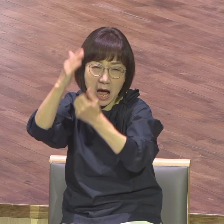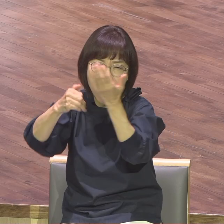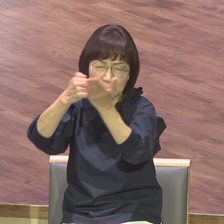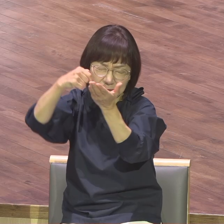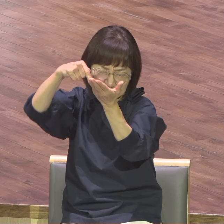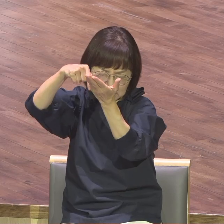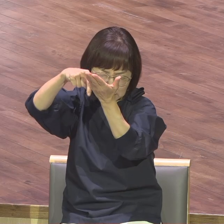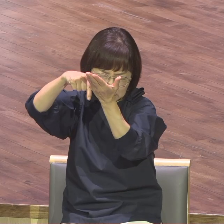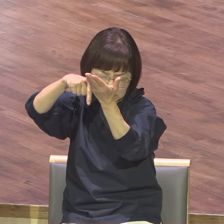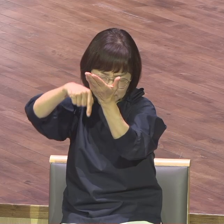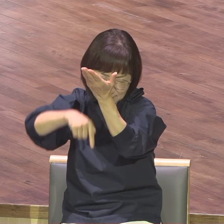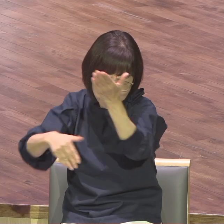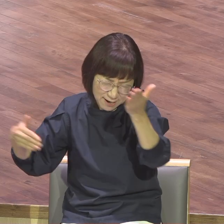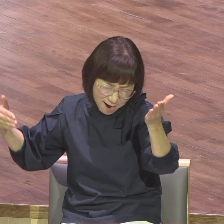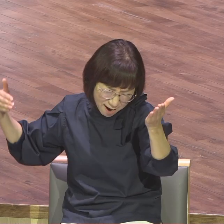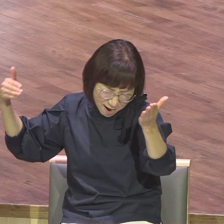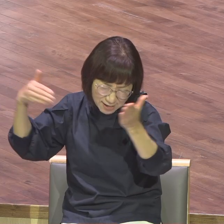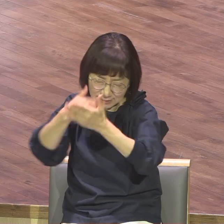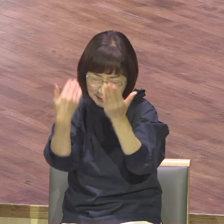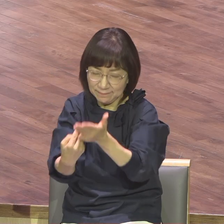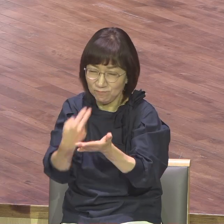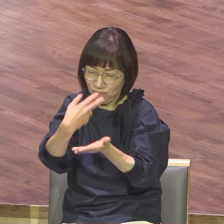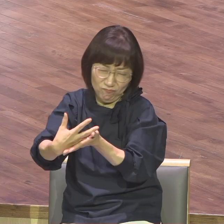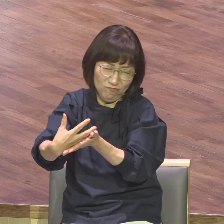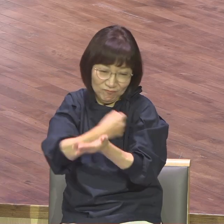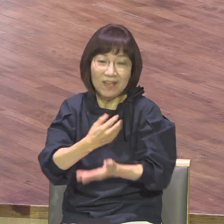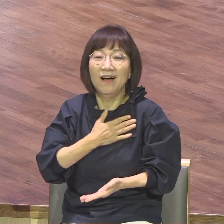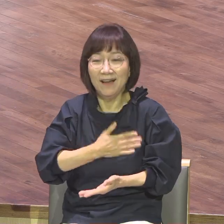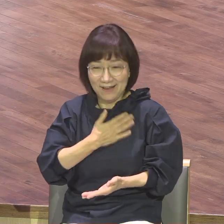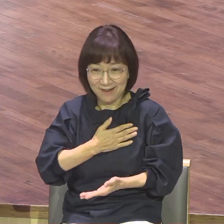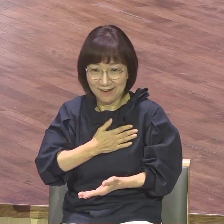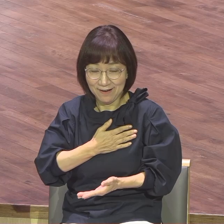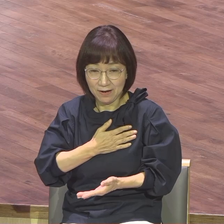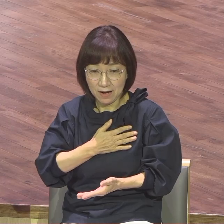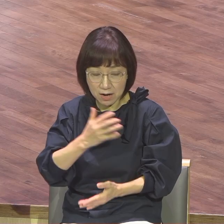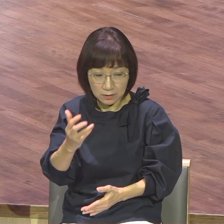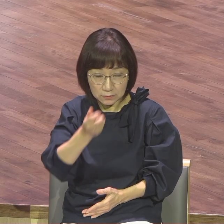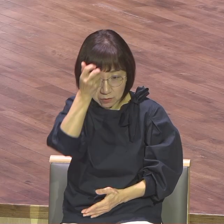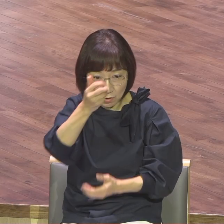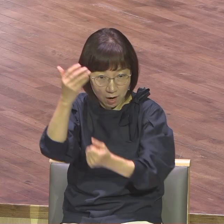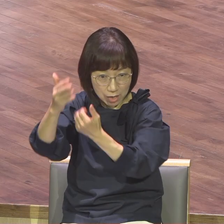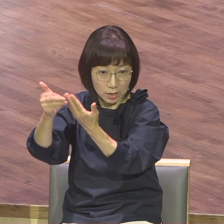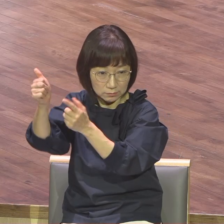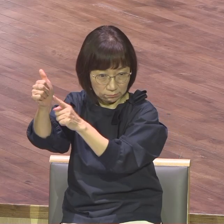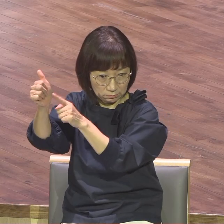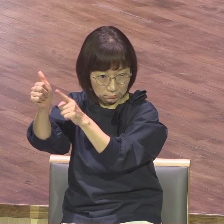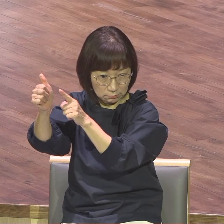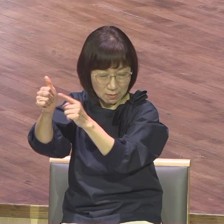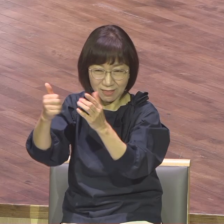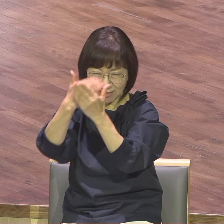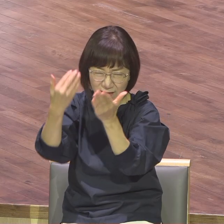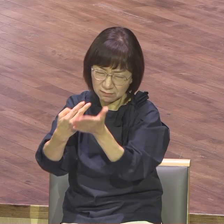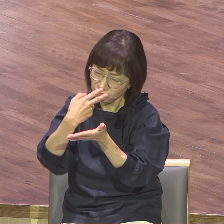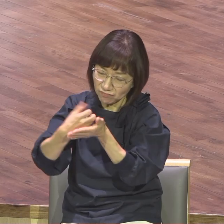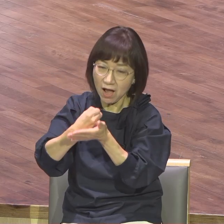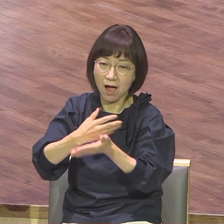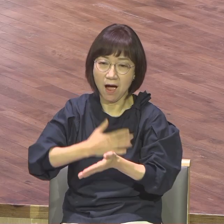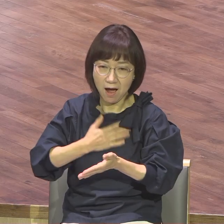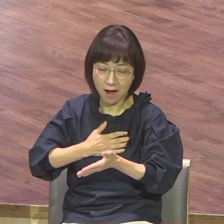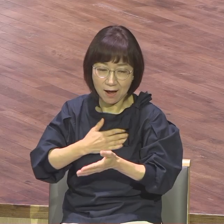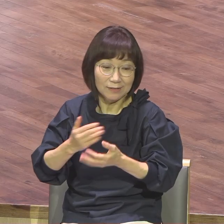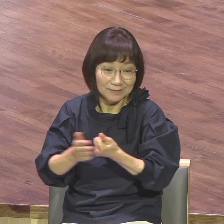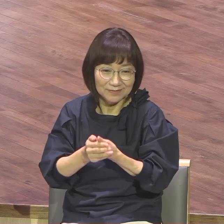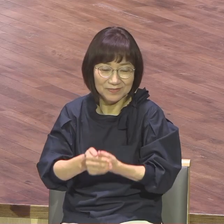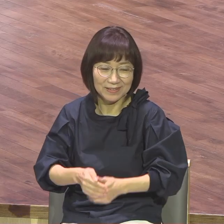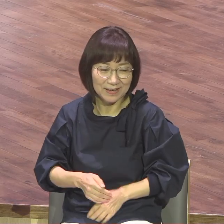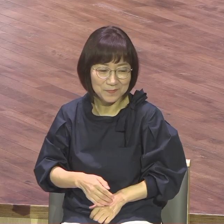것까지도 통달하시느니라. 성령 하나님, 하나님의 깊은 것 다 아신다. 그래서 우리는 다른 어떤